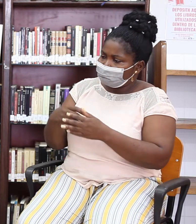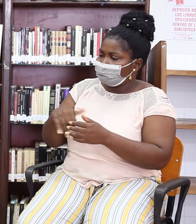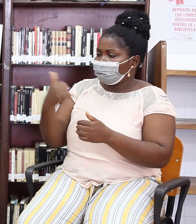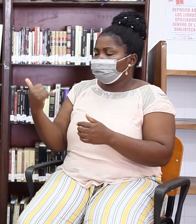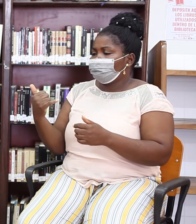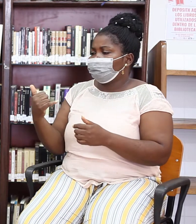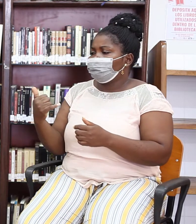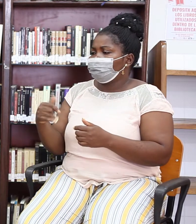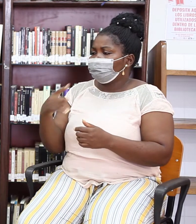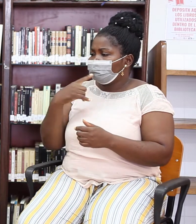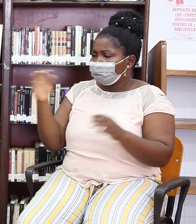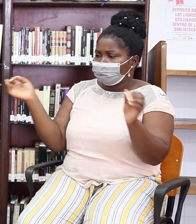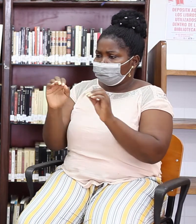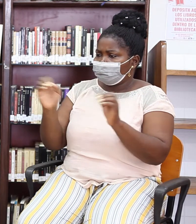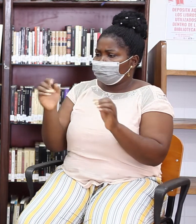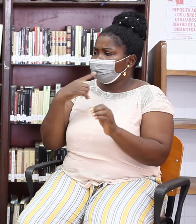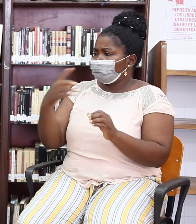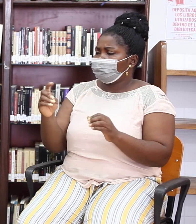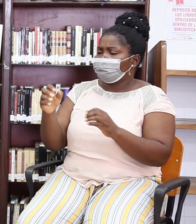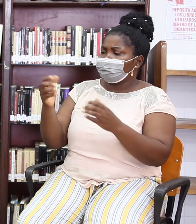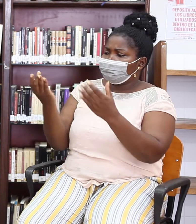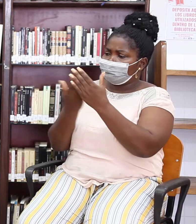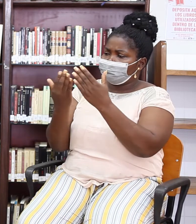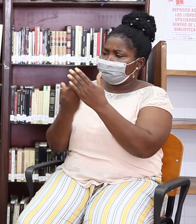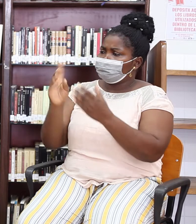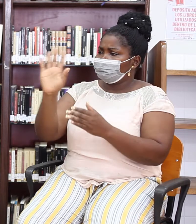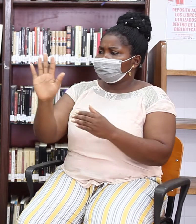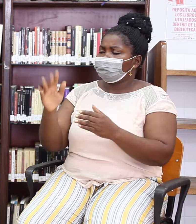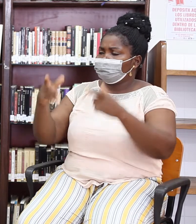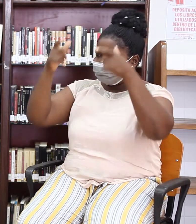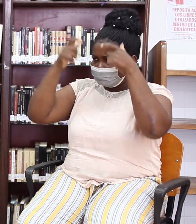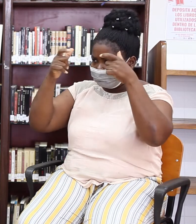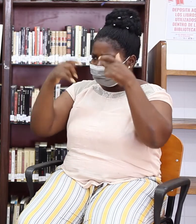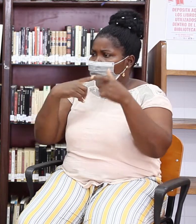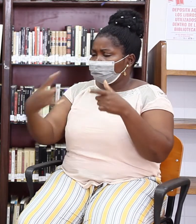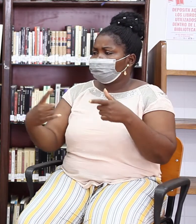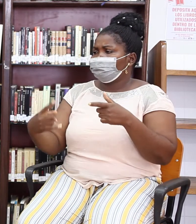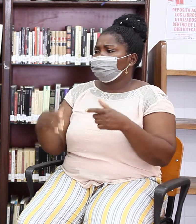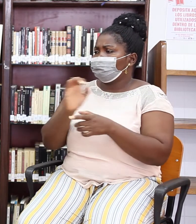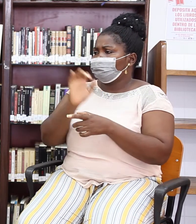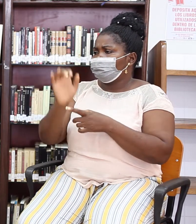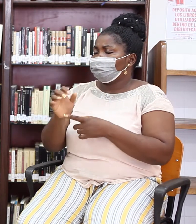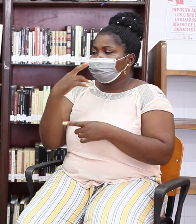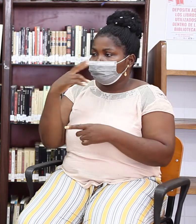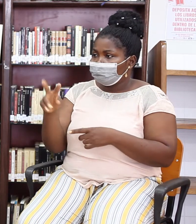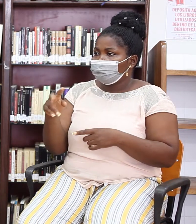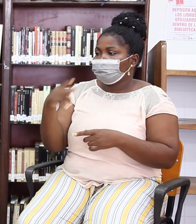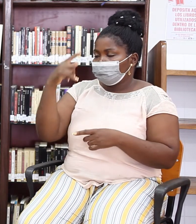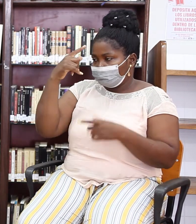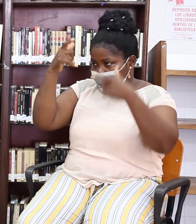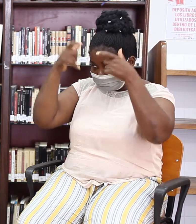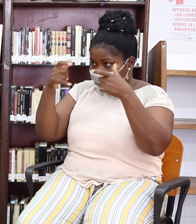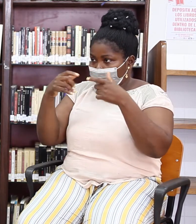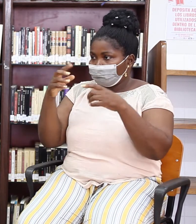luego, ya que nadie daba jamás la espalda al rey. Por lo tanto, todos vieron cómo el rey llamaba